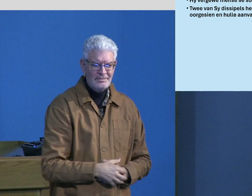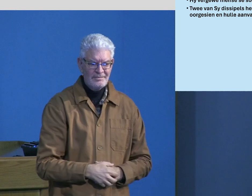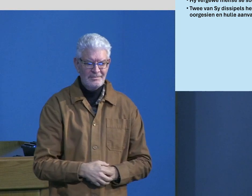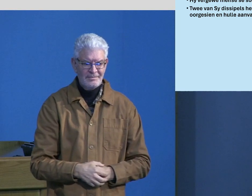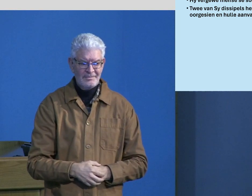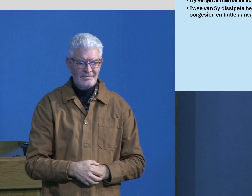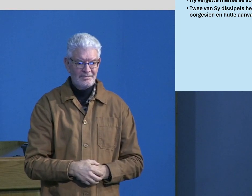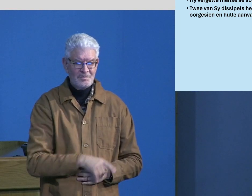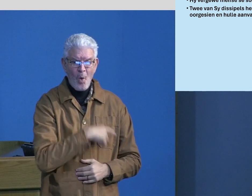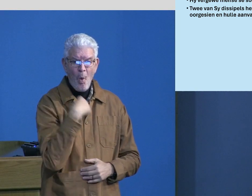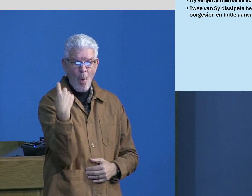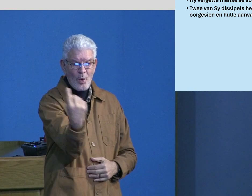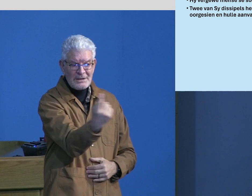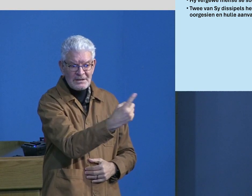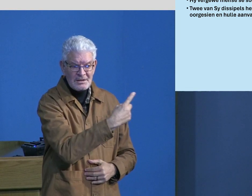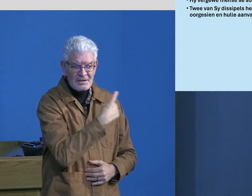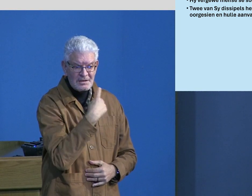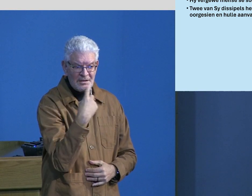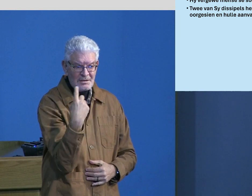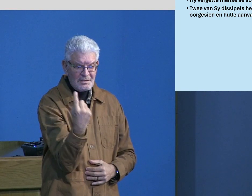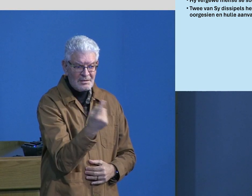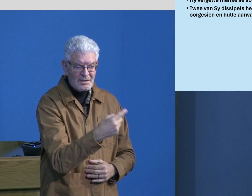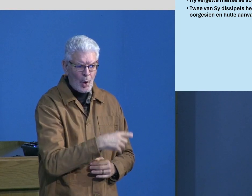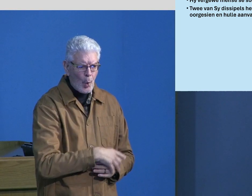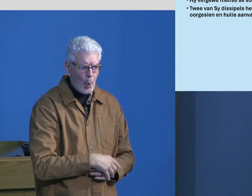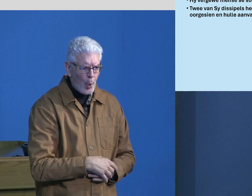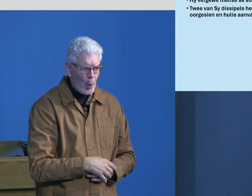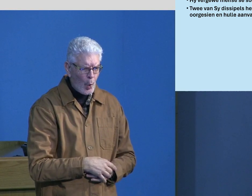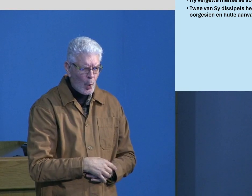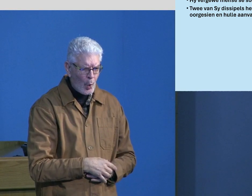hulle bly sê, ek is steeds lief vir jou. Soos ons.